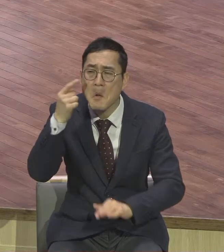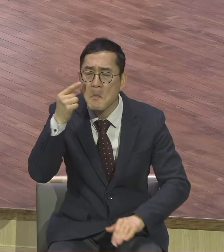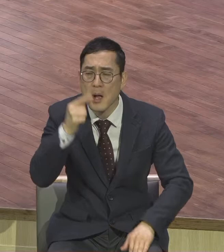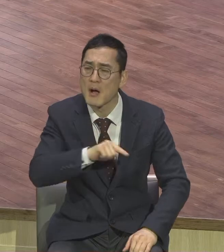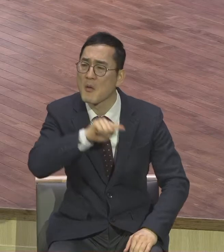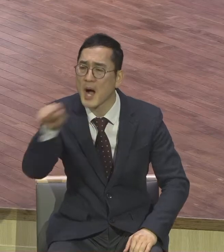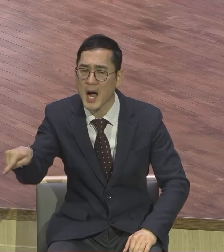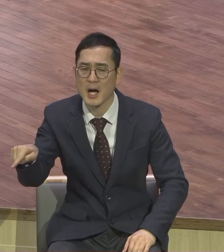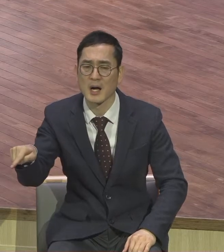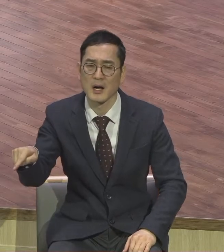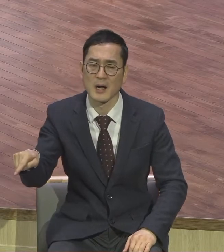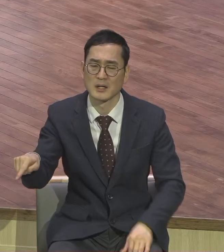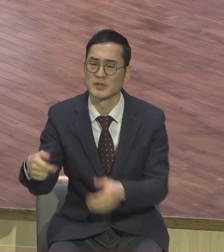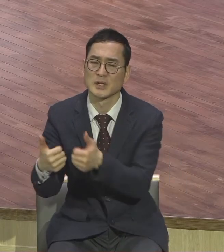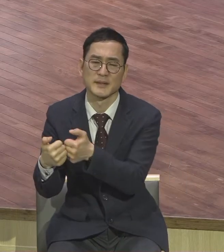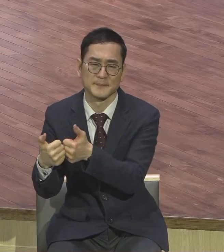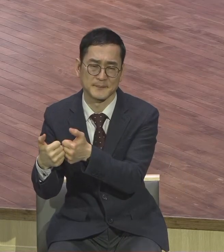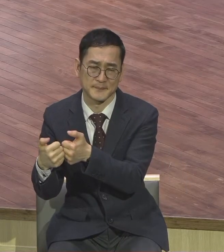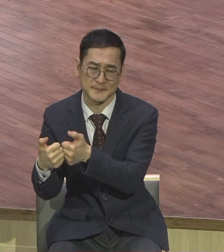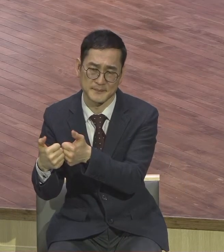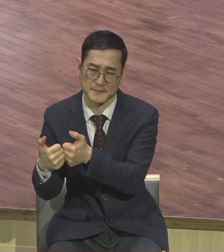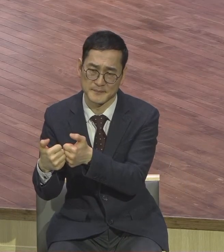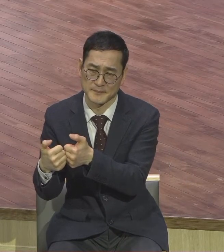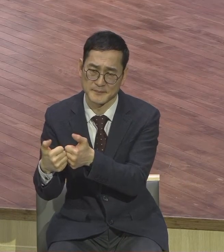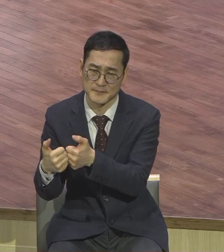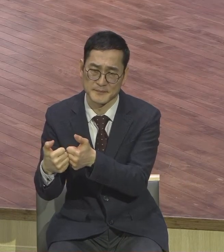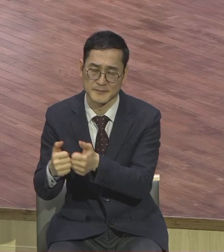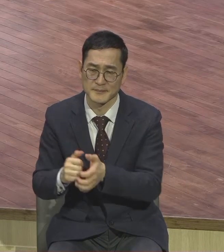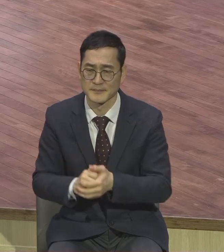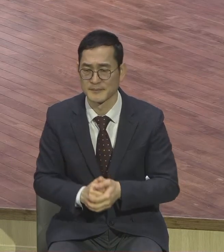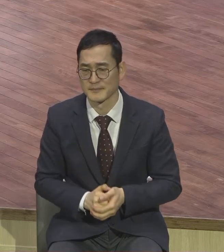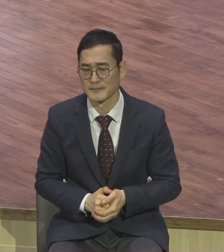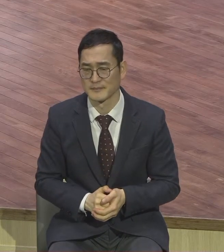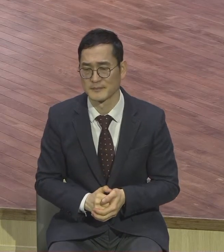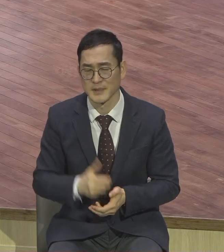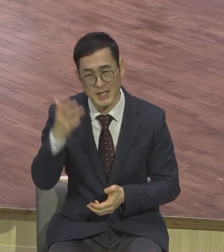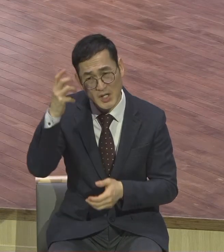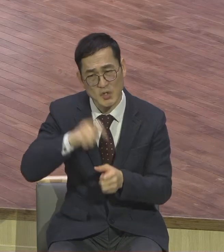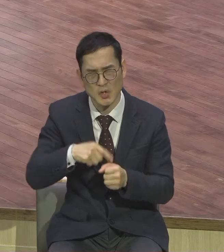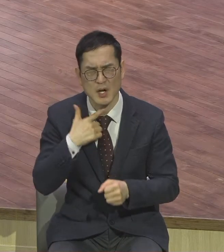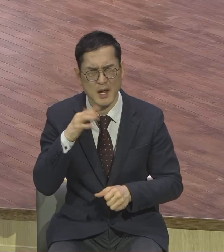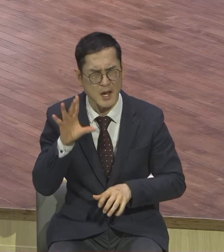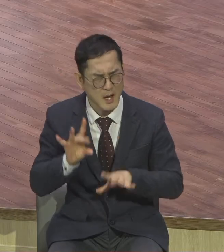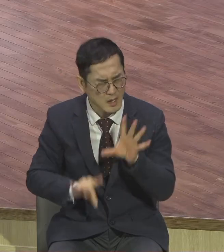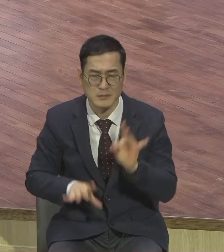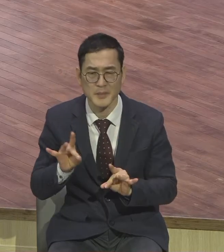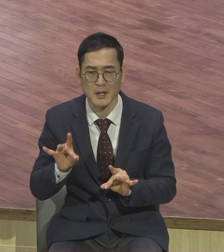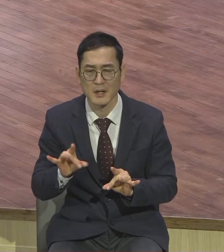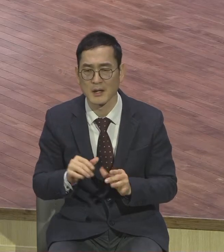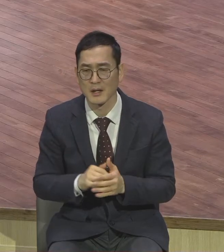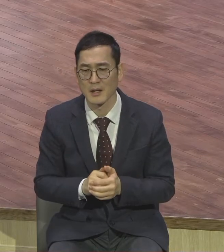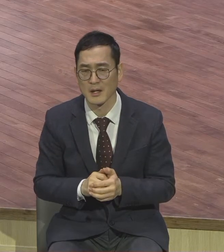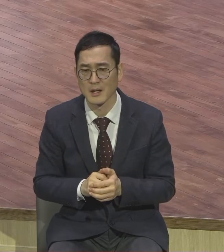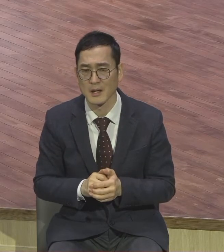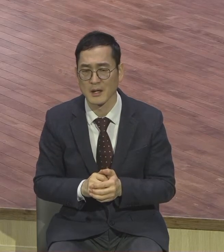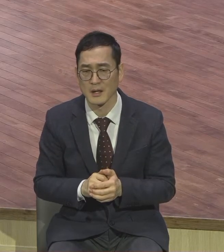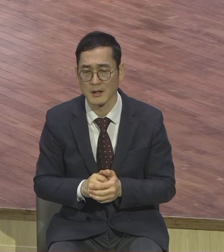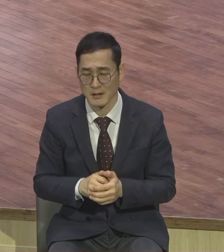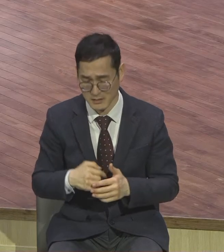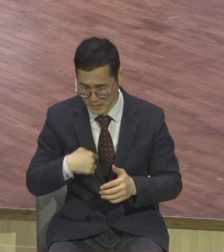갈급히 하고 있는 중에 찾아왔기 때문에 그냥 몰이인 채 오는 거지. 그 사람 영적 상태는 심각하다니까.